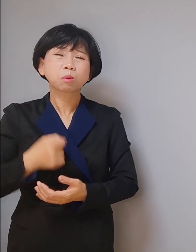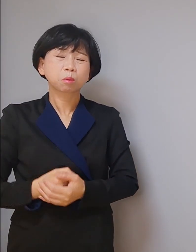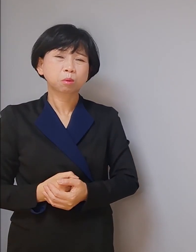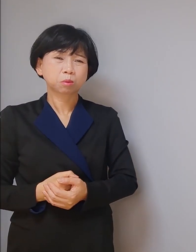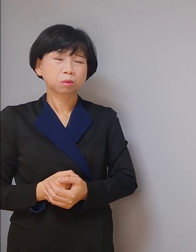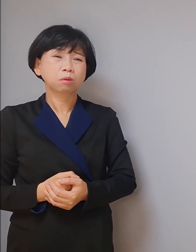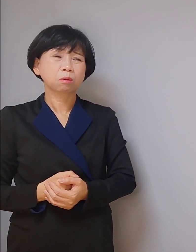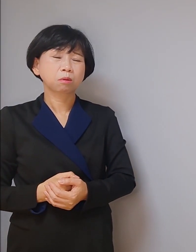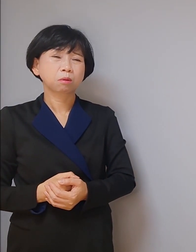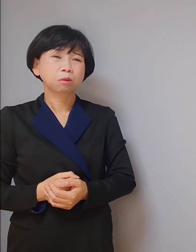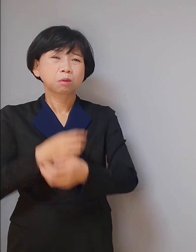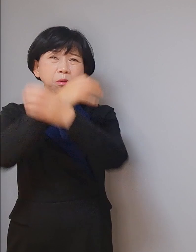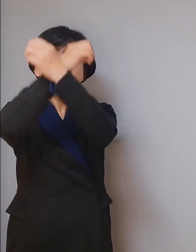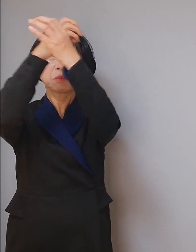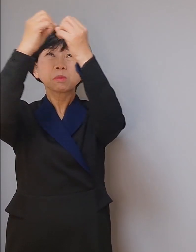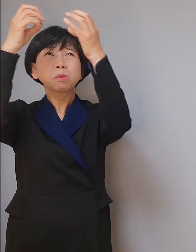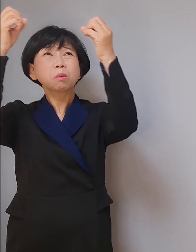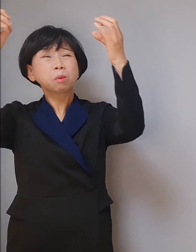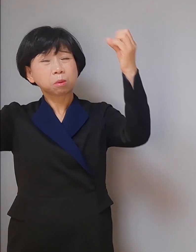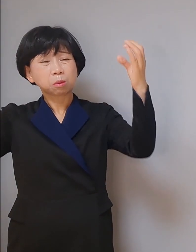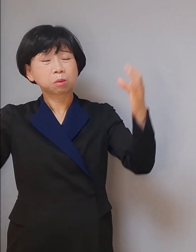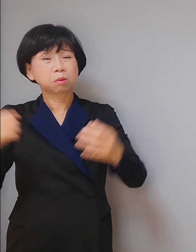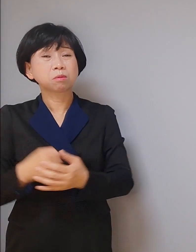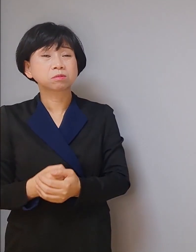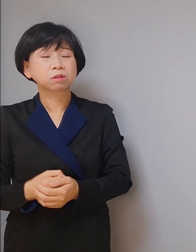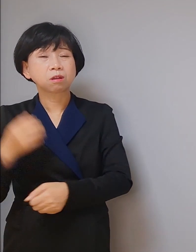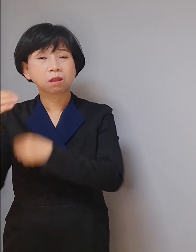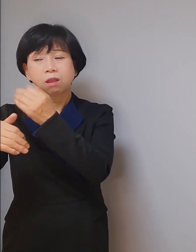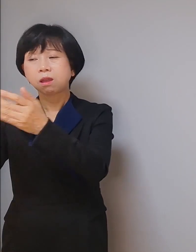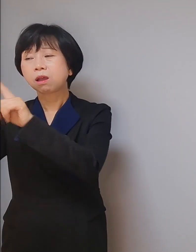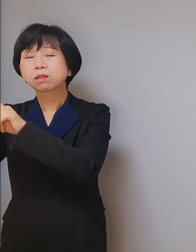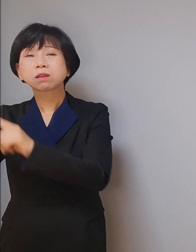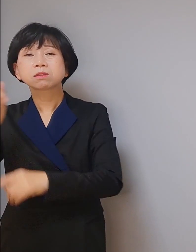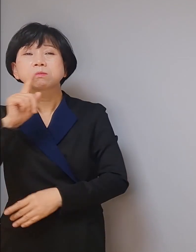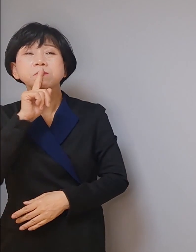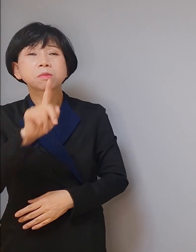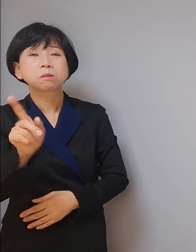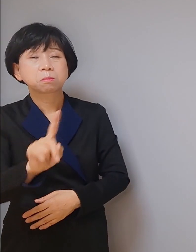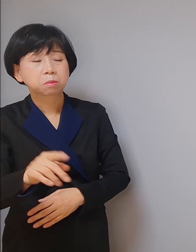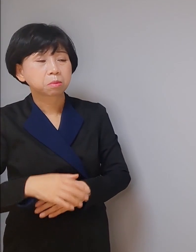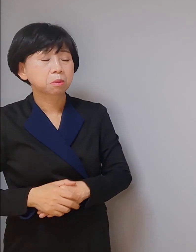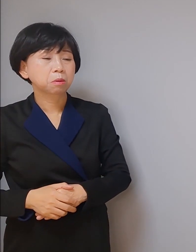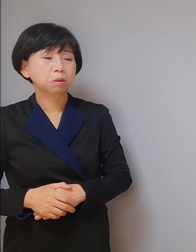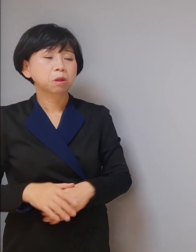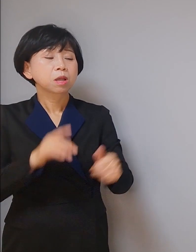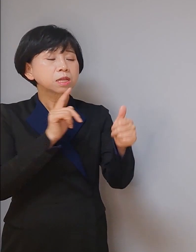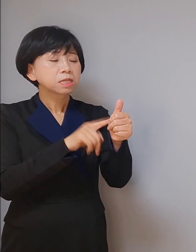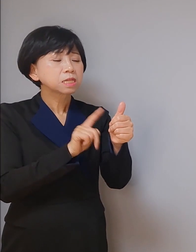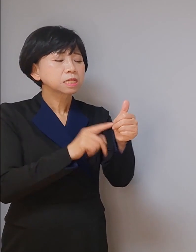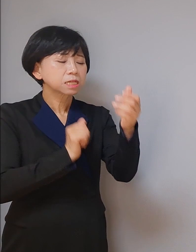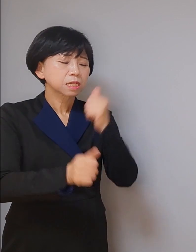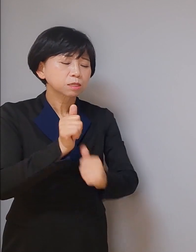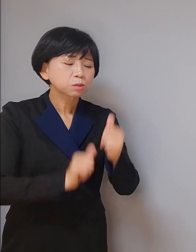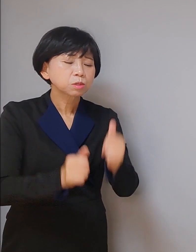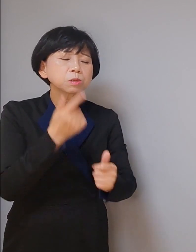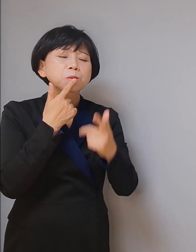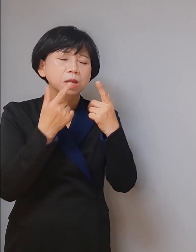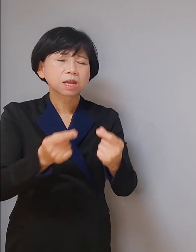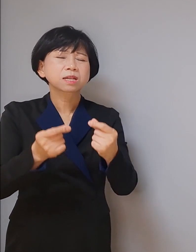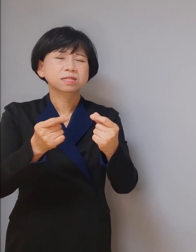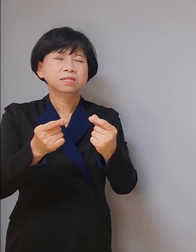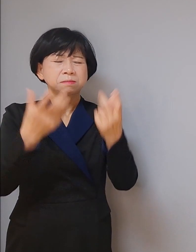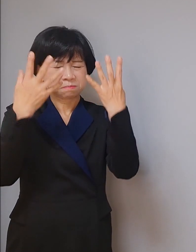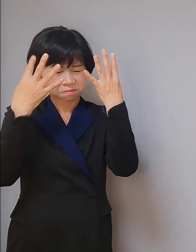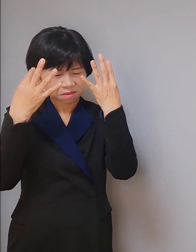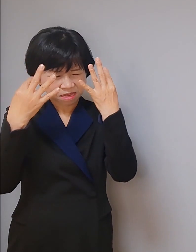너무너무 별이 많지 않습니까? 그때 하나님이 뭐라고 하실까요? 5절 다시 한번 볼까요? 내 자손이 이와